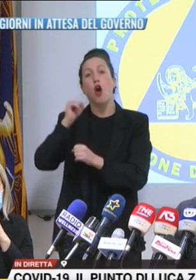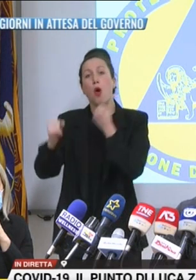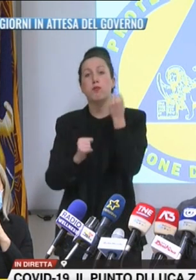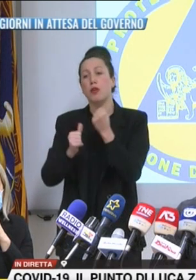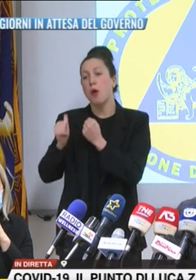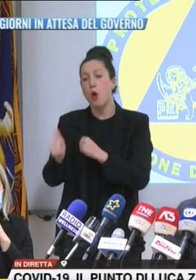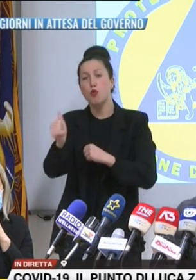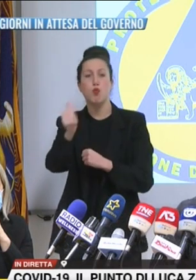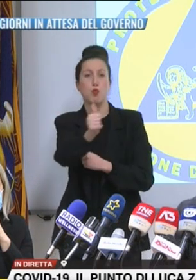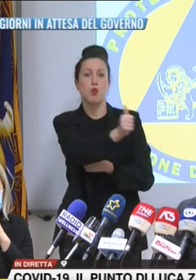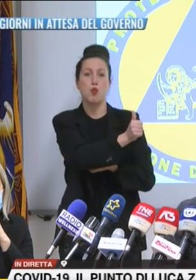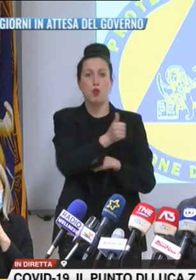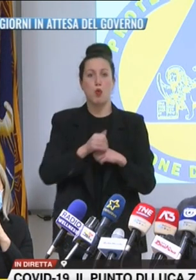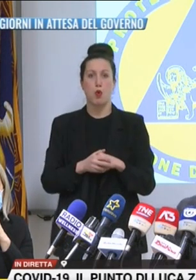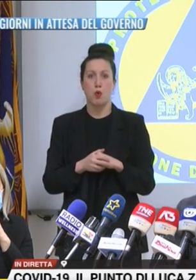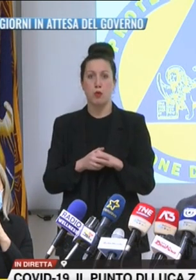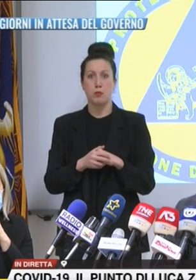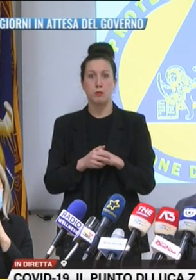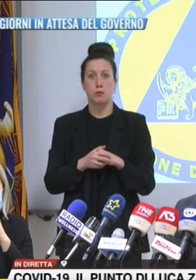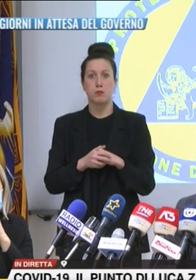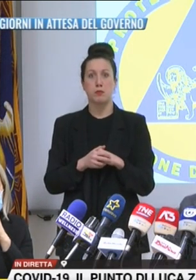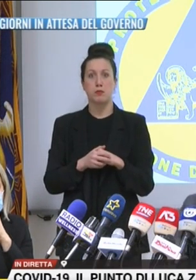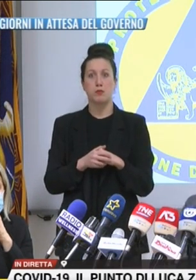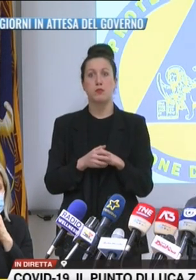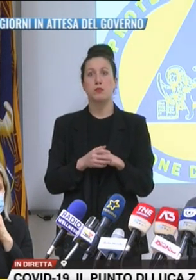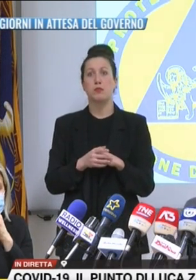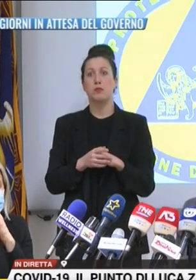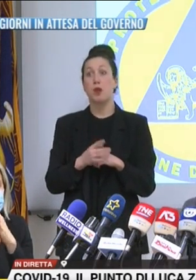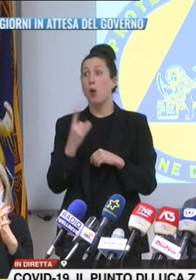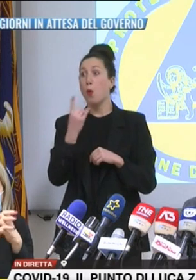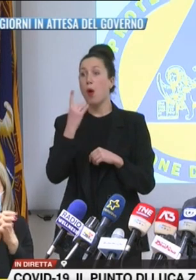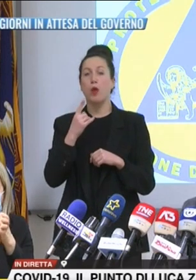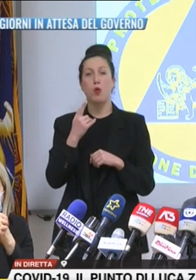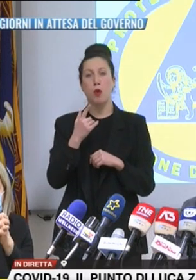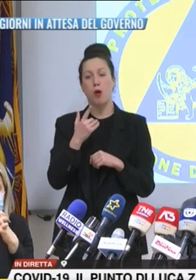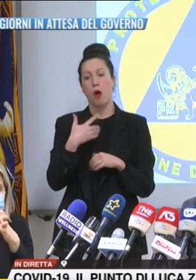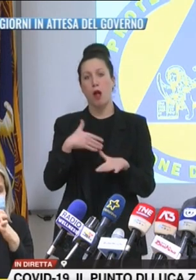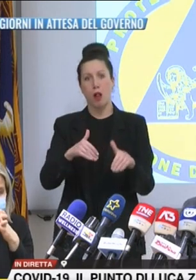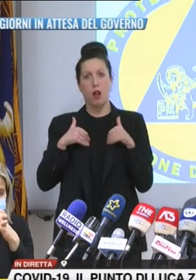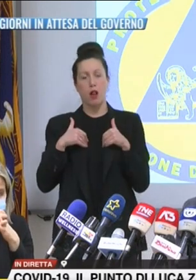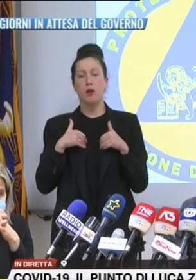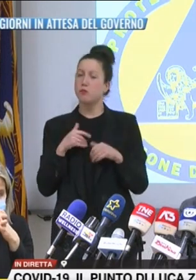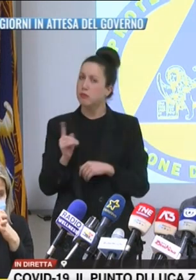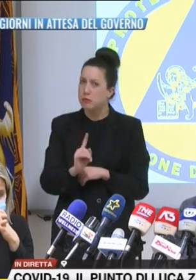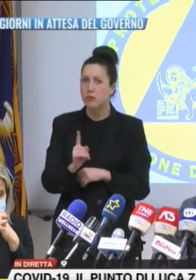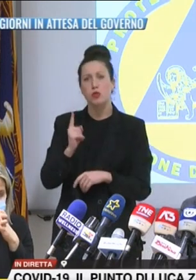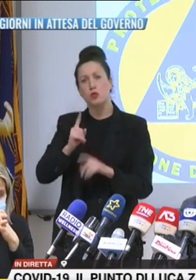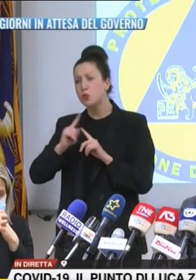fuori. Che nessuno si chiami fuori, perché non è un problema degli ospedali. Poi